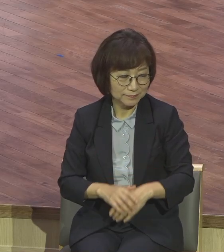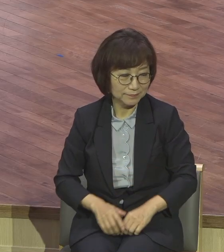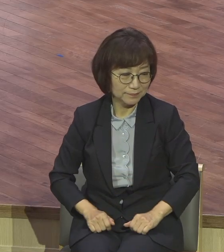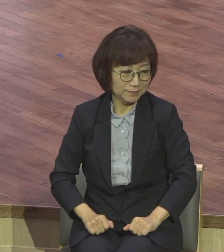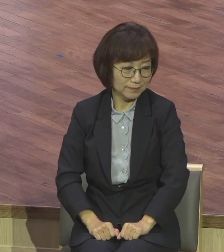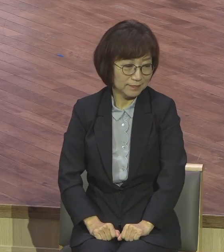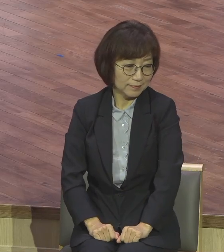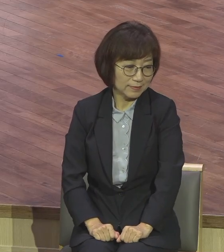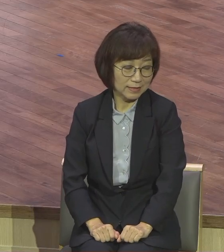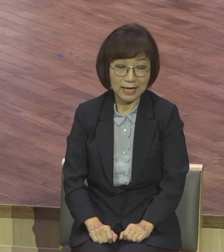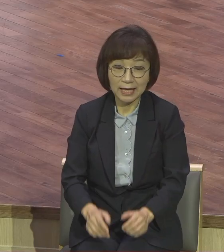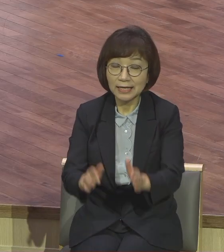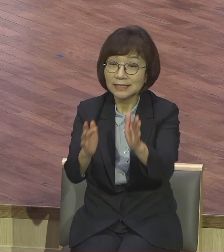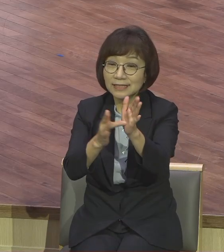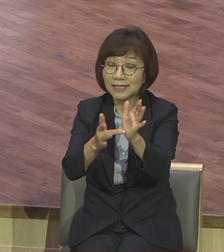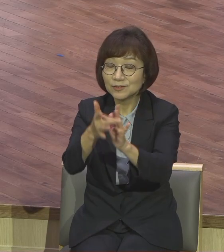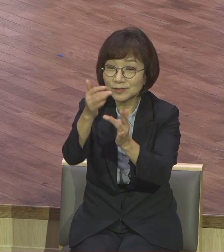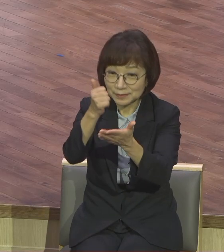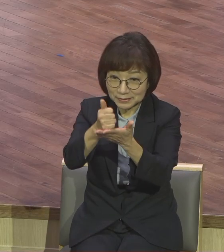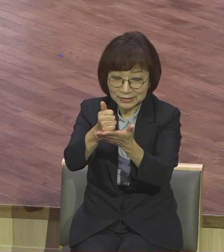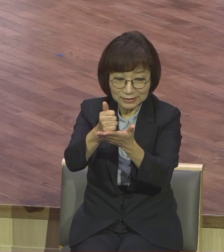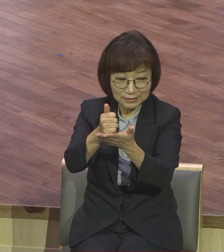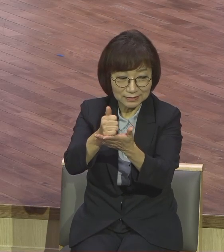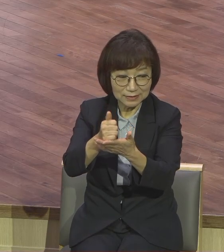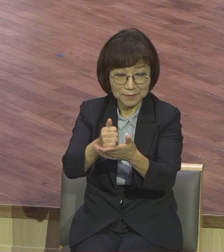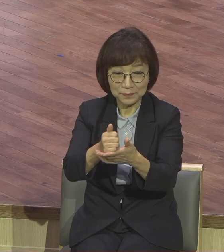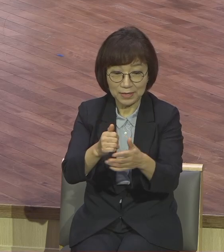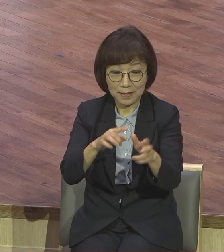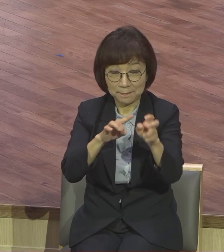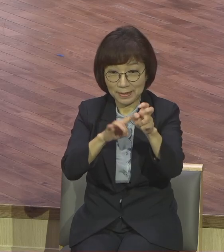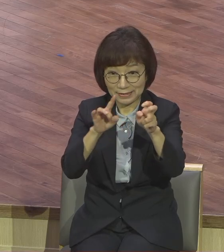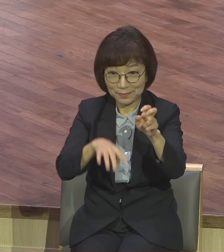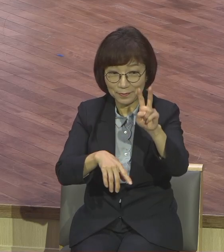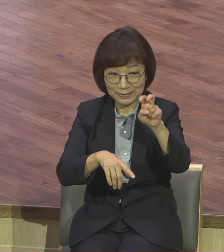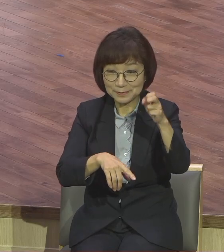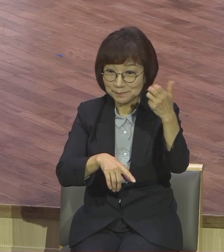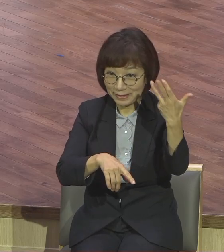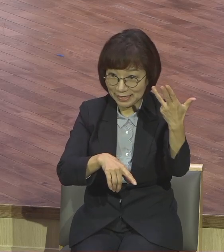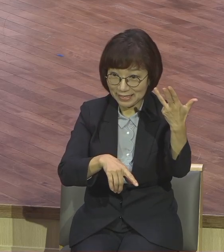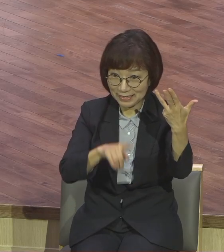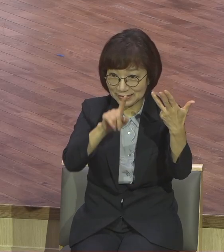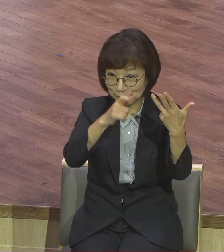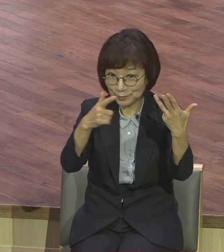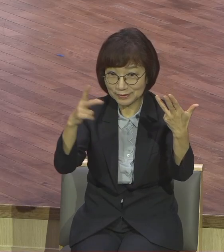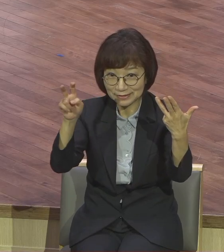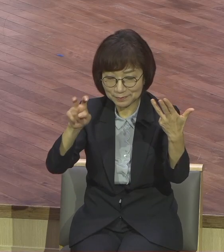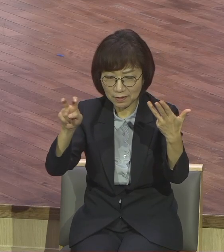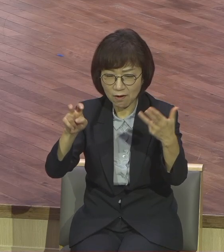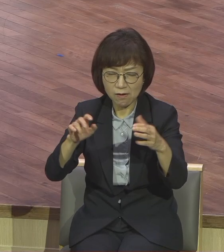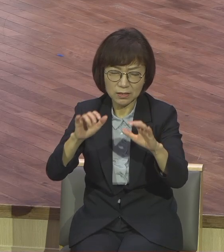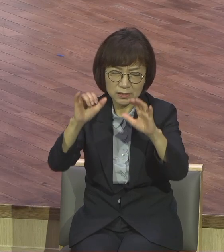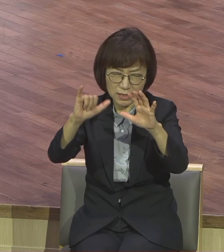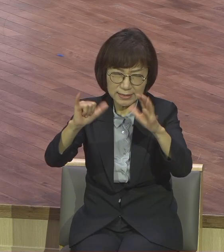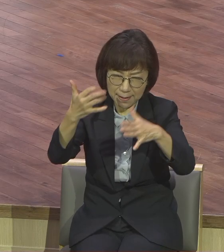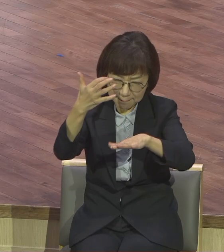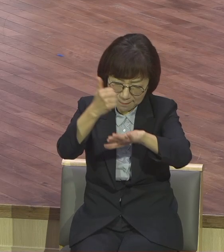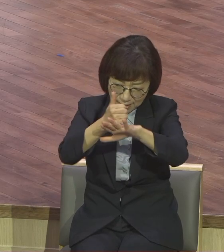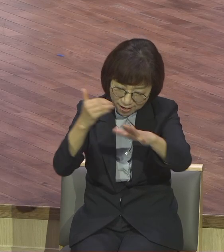보면 세상 끝날까지 뭐요? 우리와 영원히 함께 계시는 그리스도 그분과